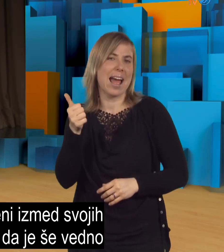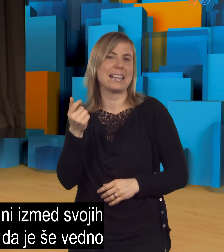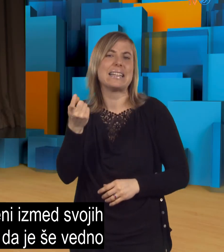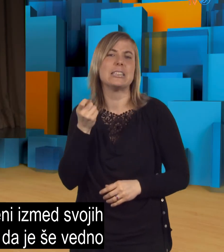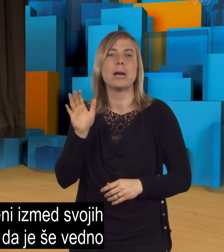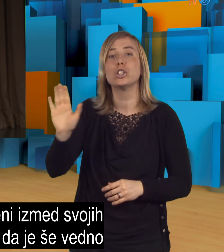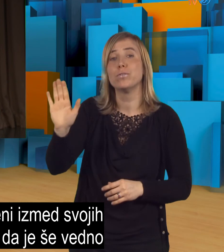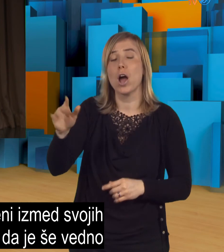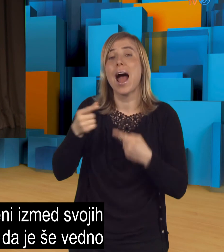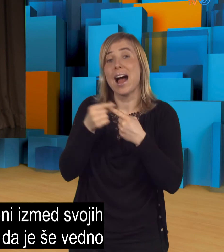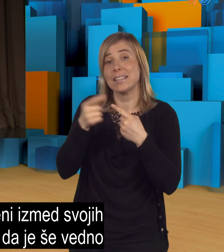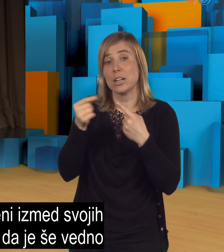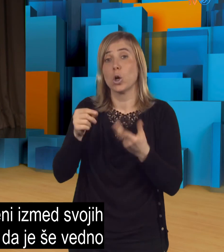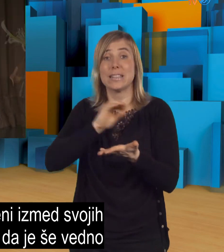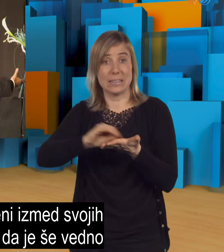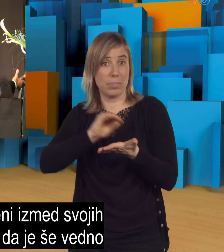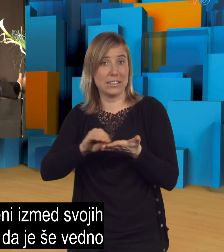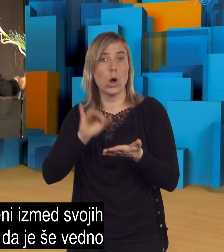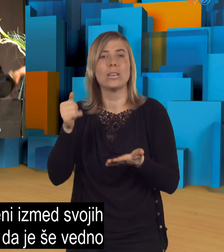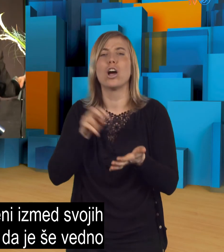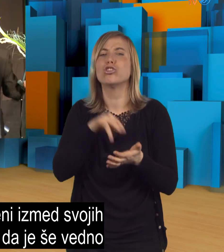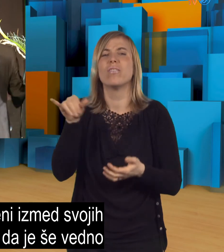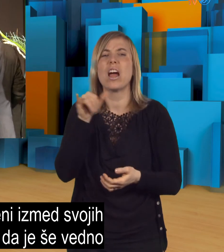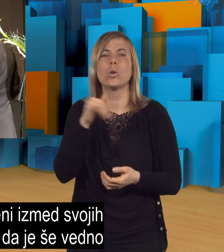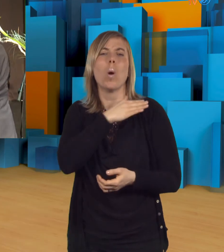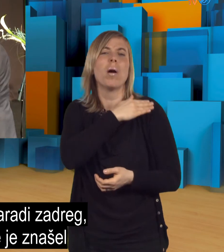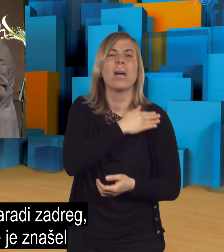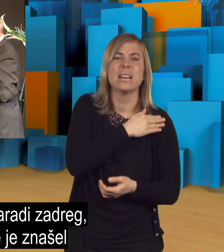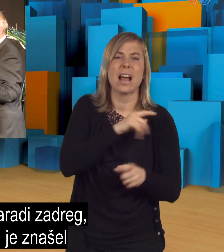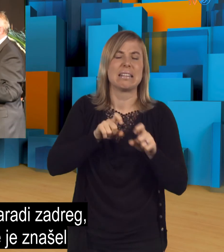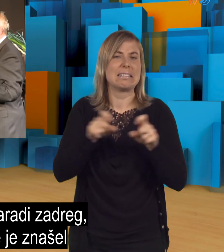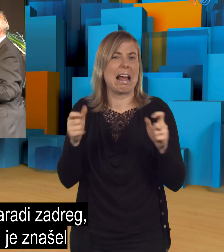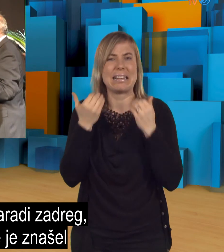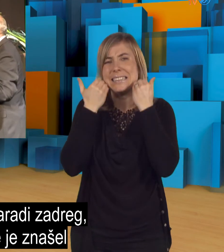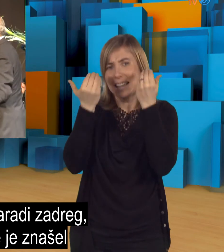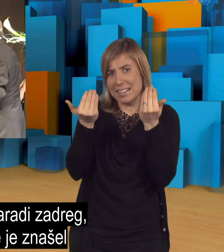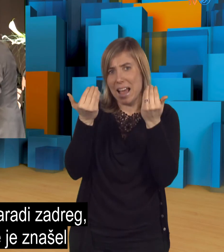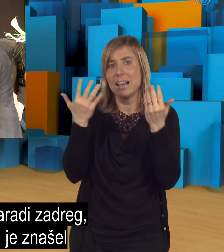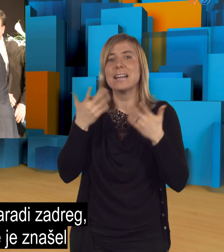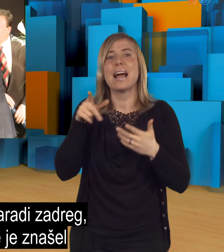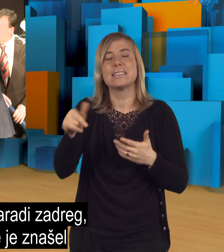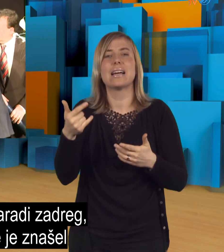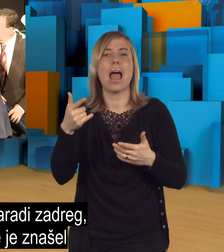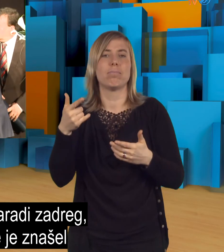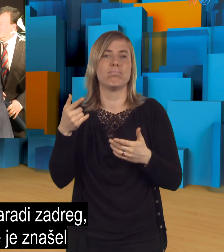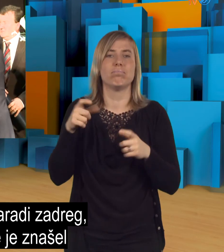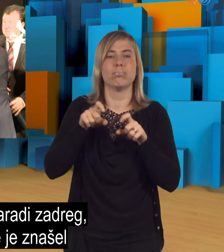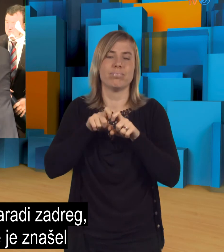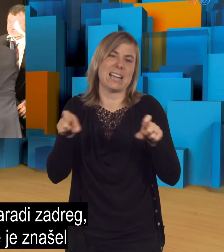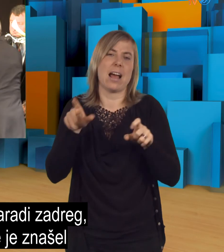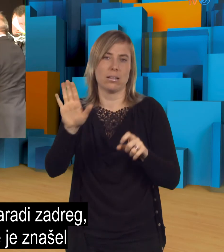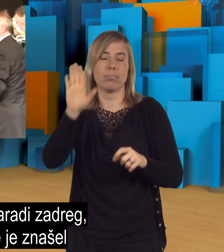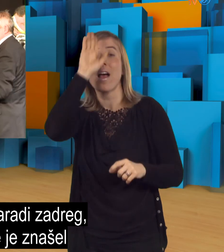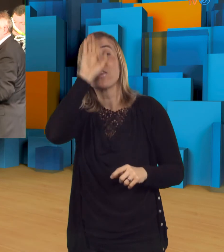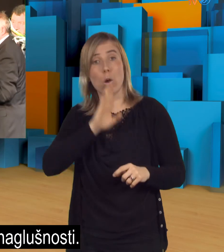izmed svojih anekdot zapisal, da je še vedno obremenjen zaradi zadreg, v katerih se je znašel zaradi naglušnosti.